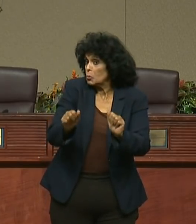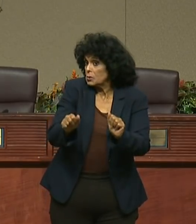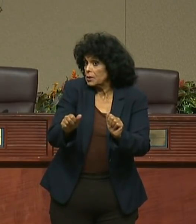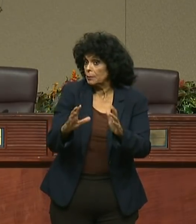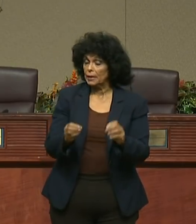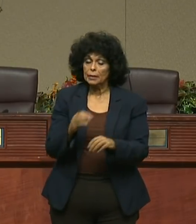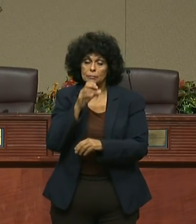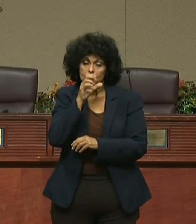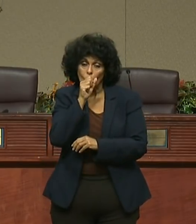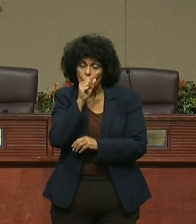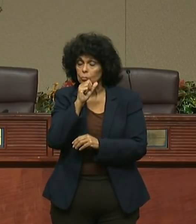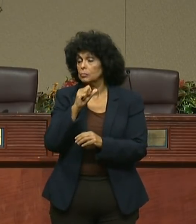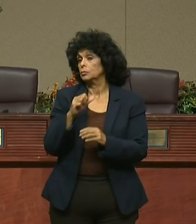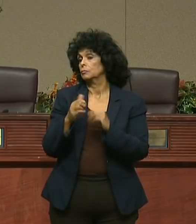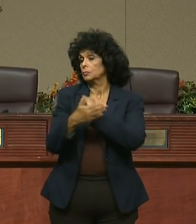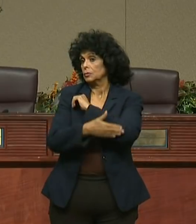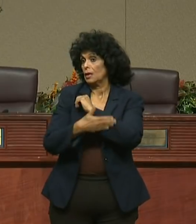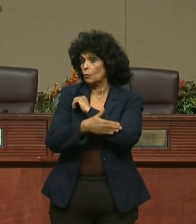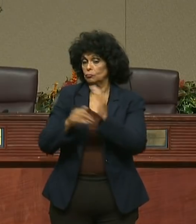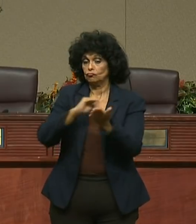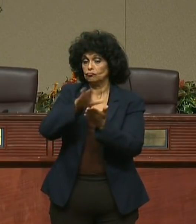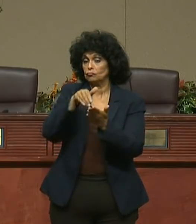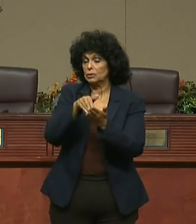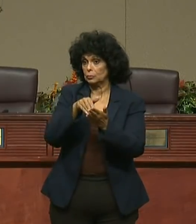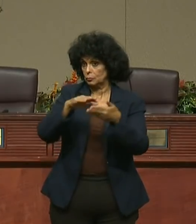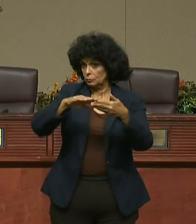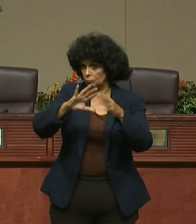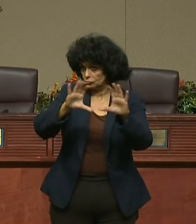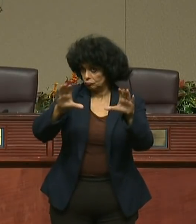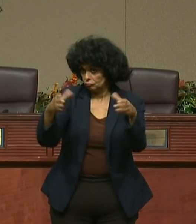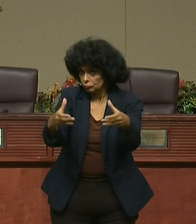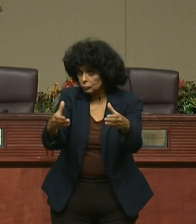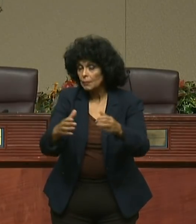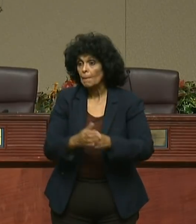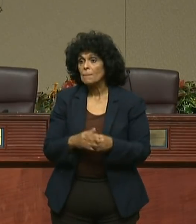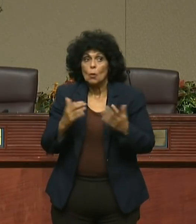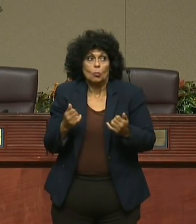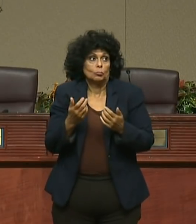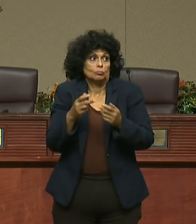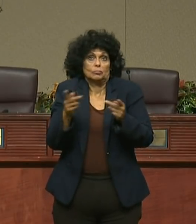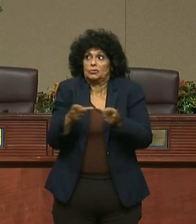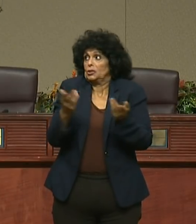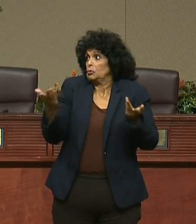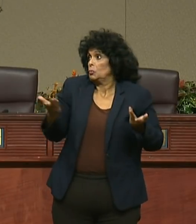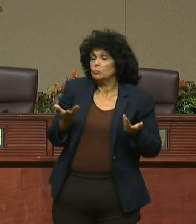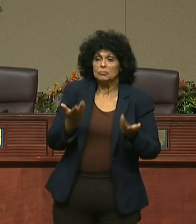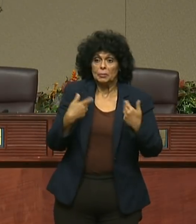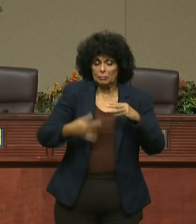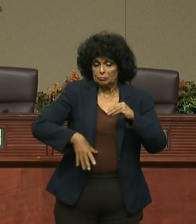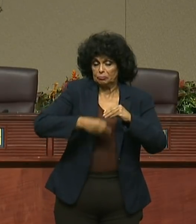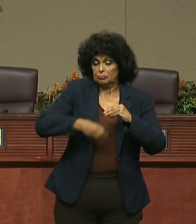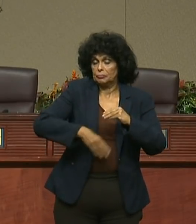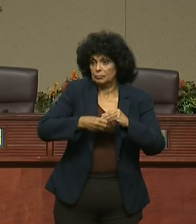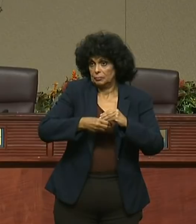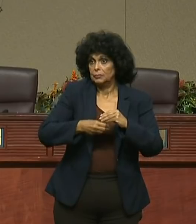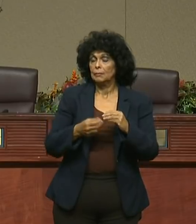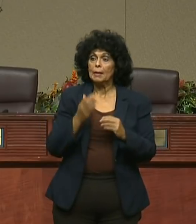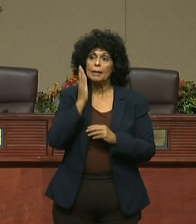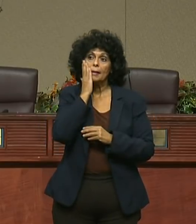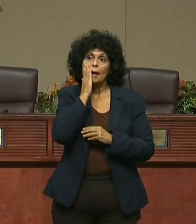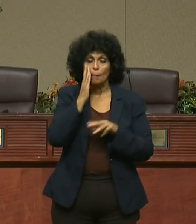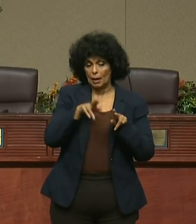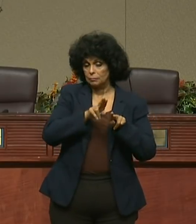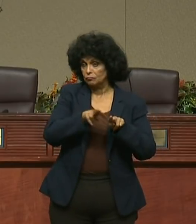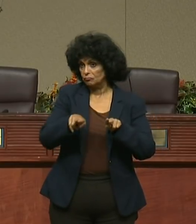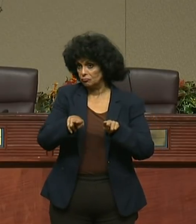un lugar grande como esto se hace un hospital, se convierte en un hospital con camas adicionales. También otro